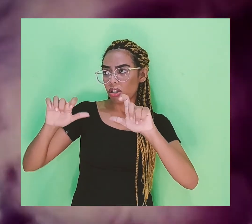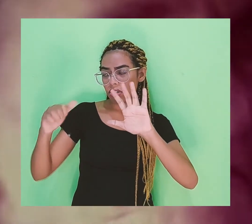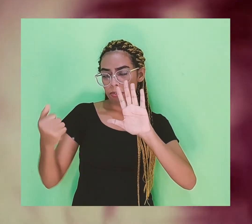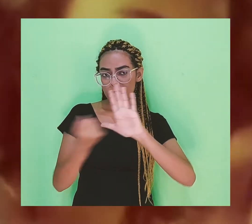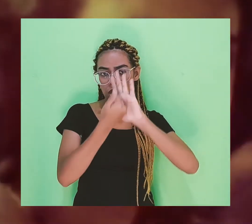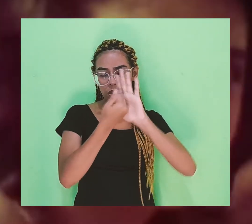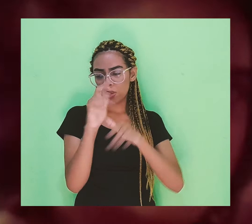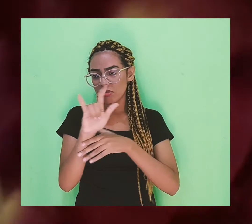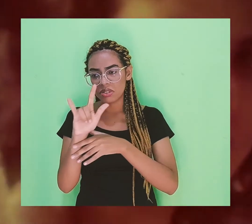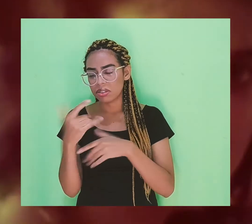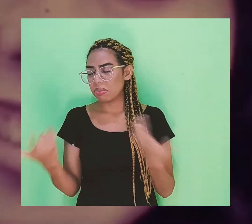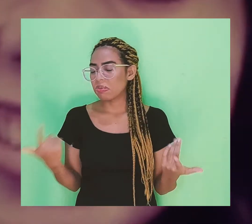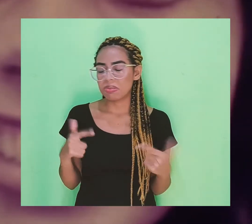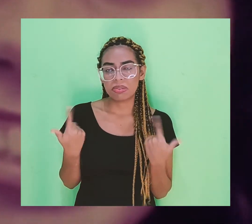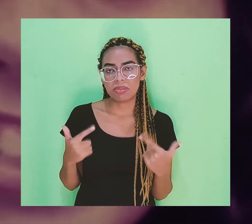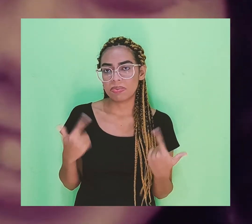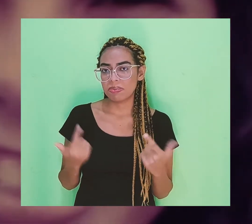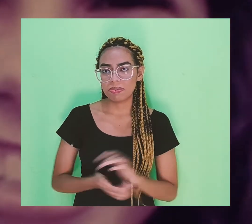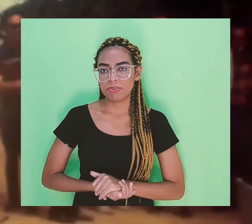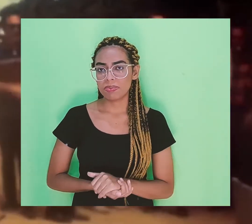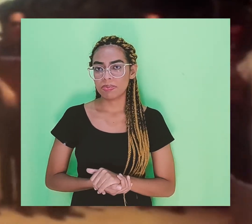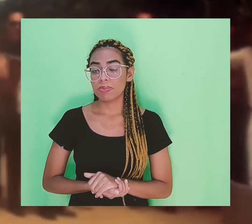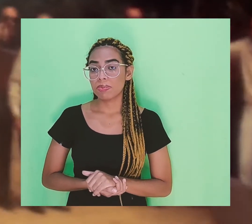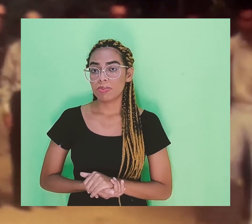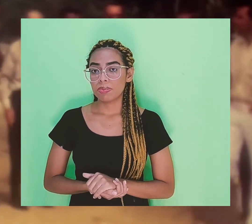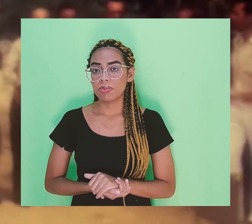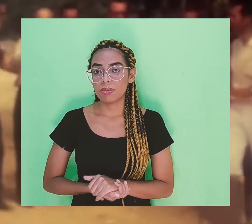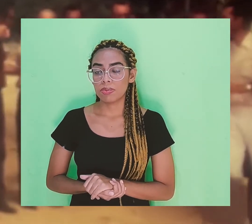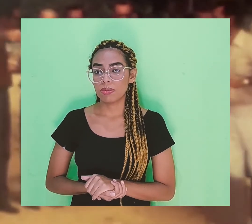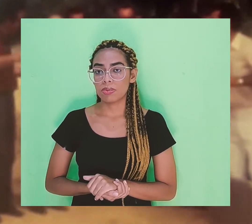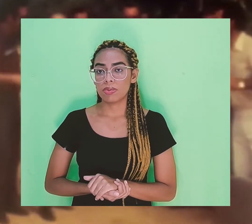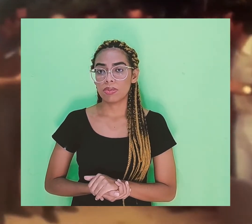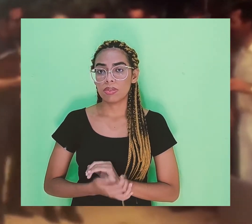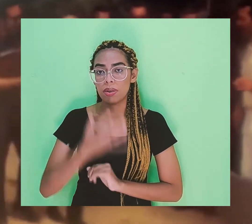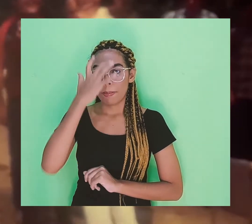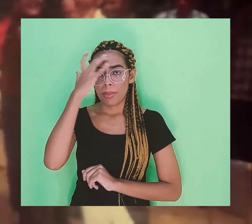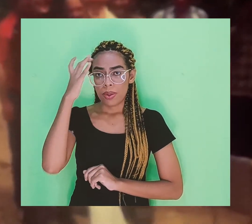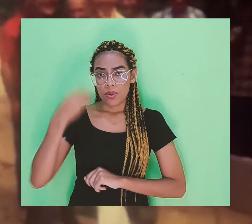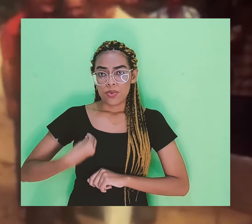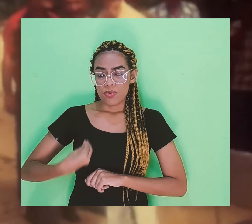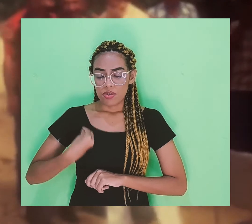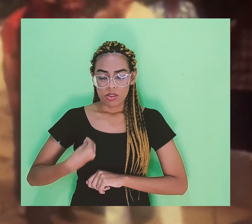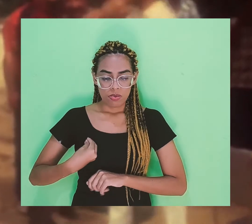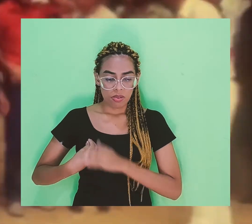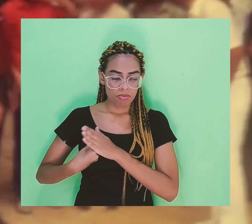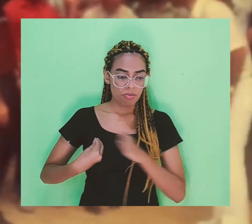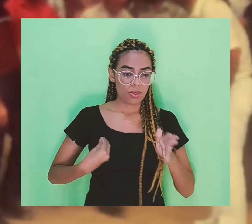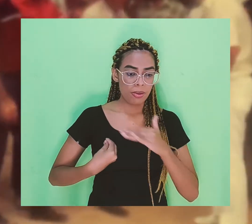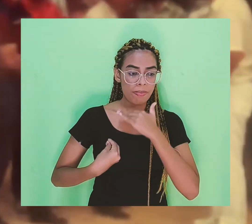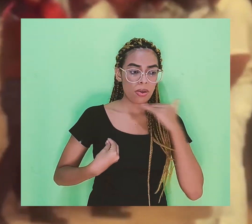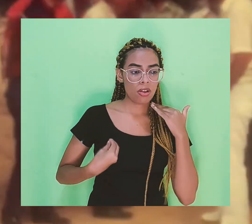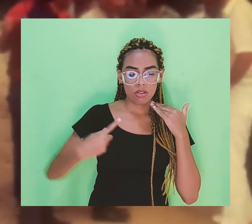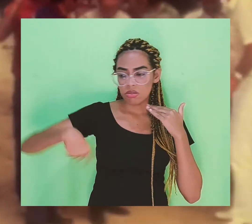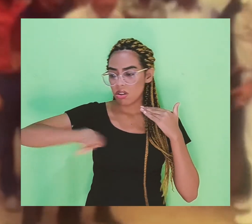no Instagram, entendeu? Não tem isso. E essas pessoas, elas vivem e morrem e a gente não sabe,